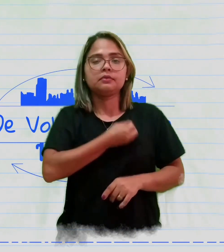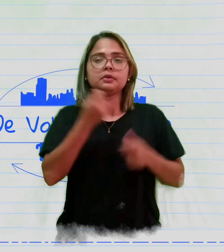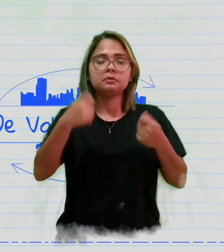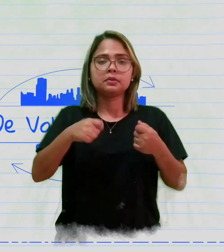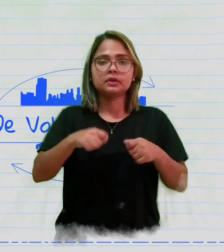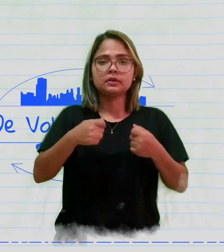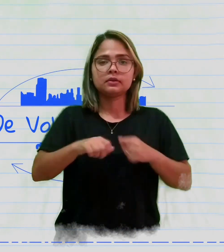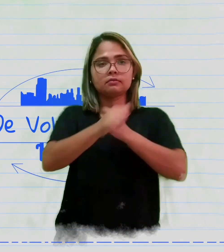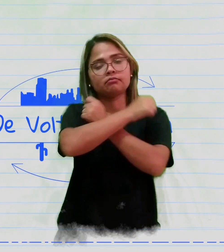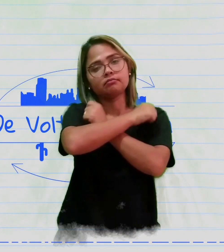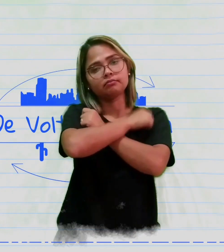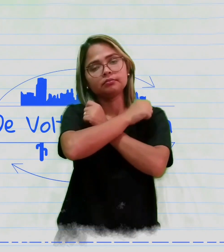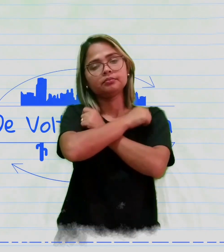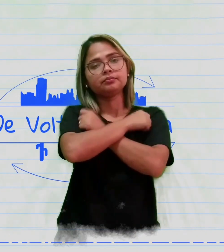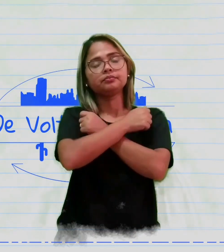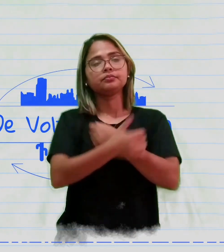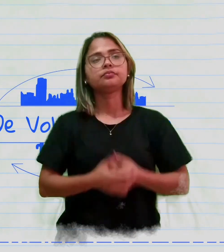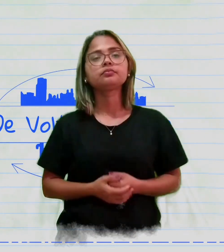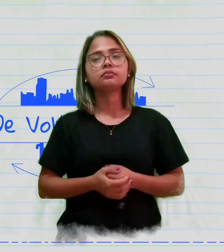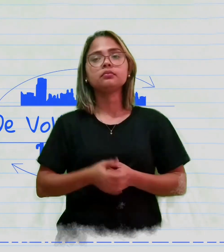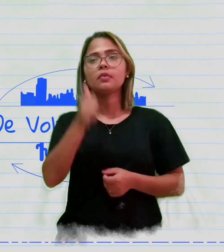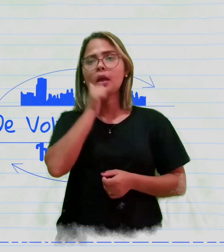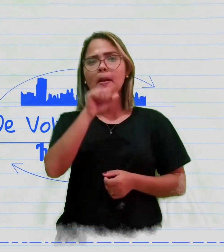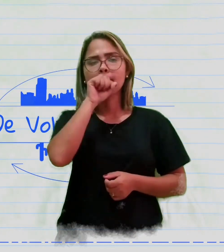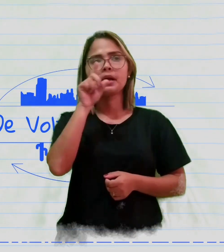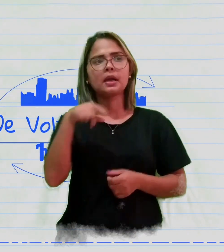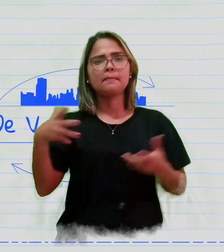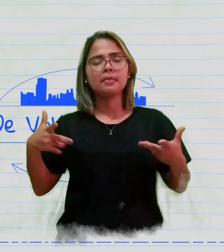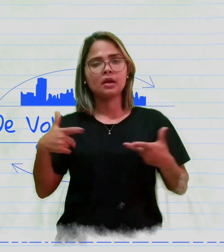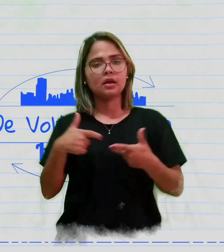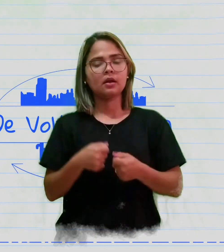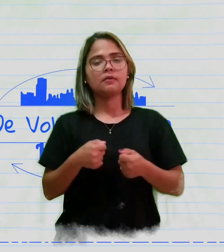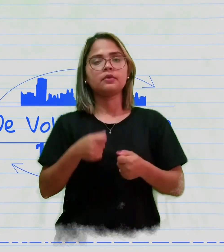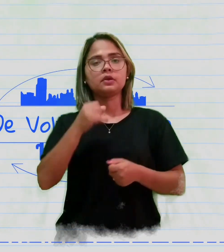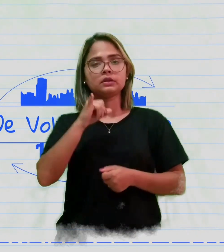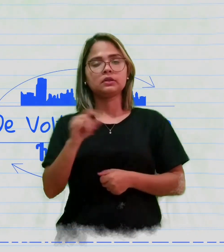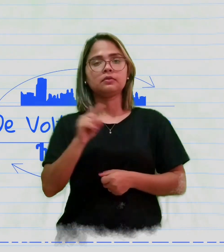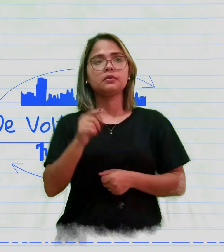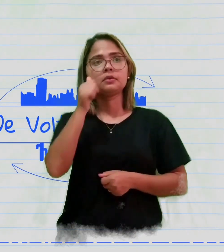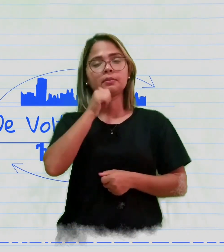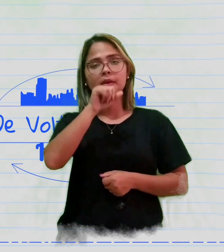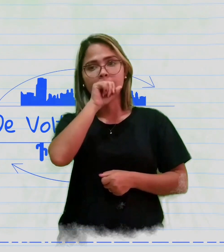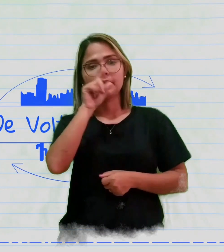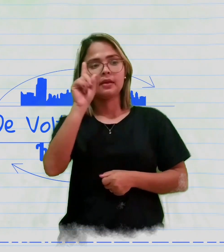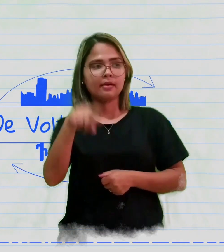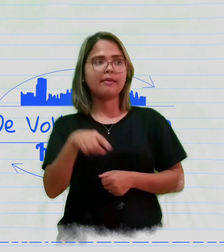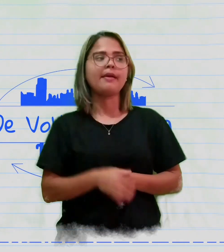desse estranhamento e depois o entendimento pra cair no romance, eu acho que foi muito bem encaminhado